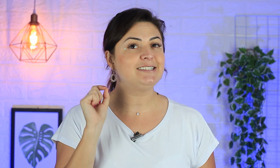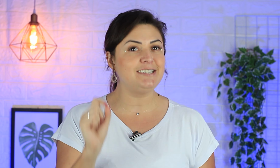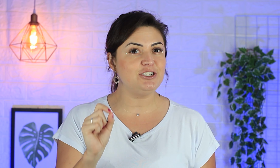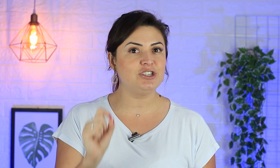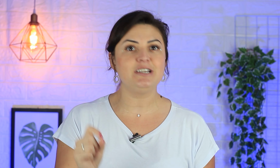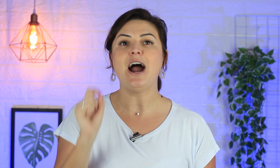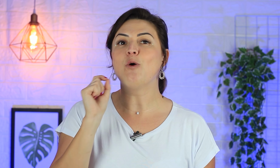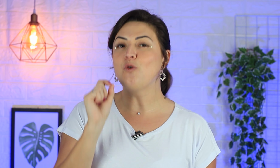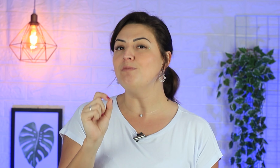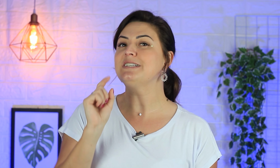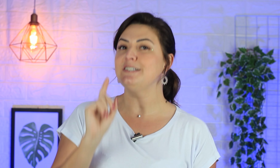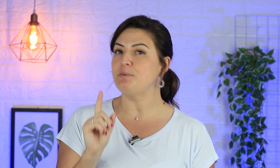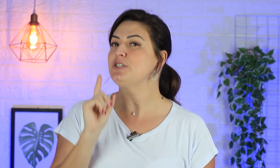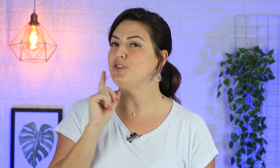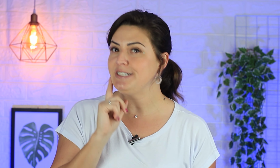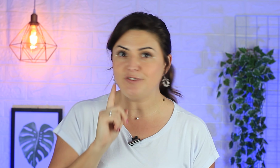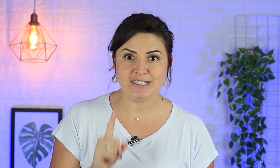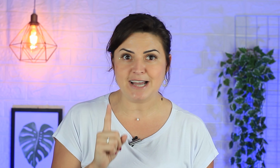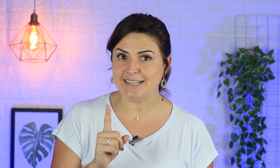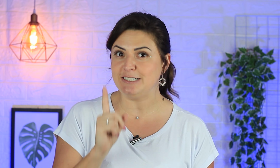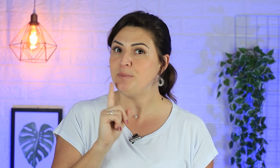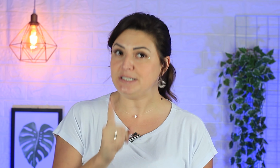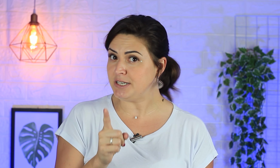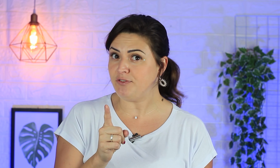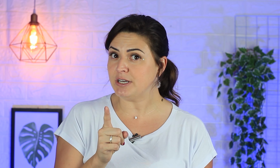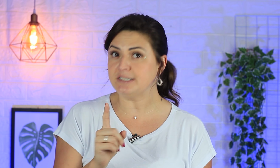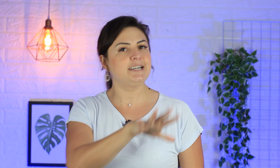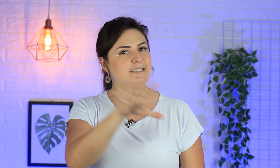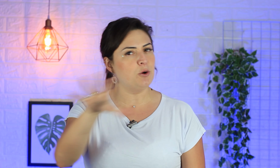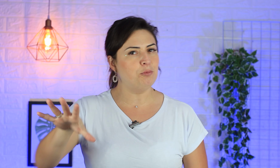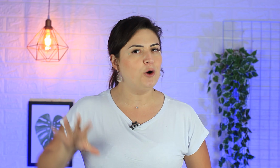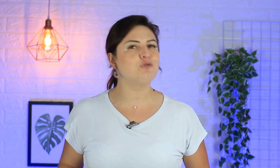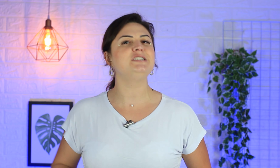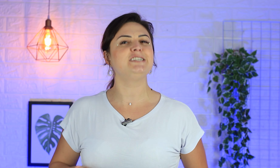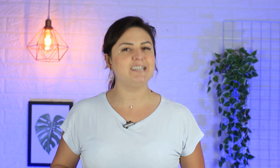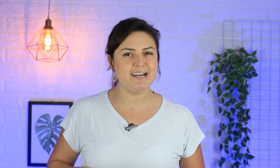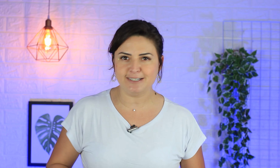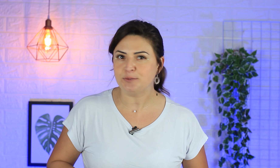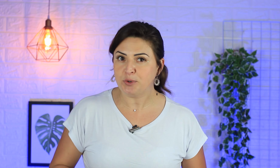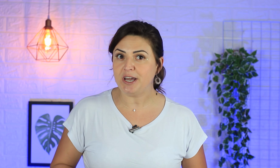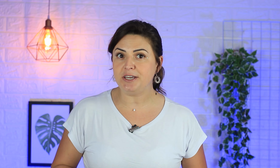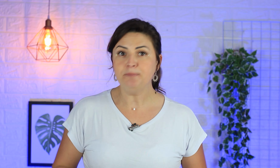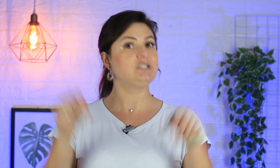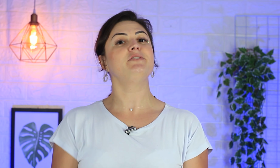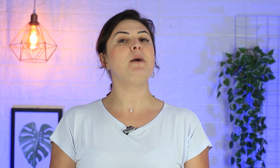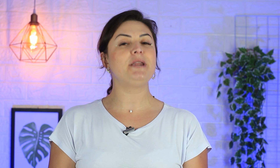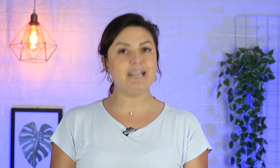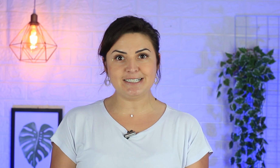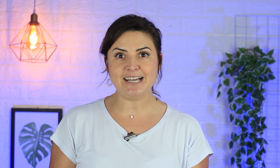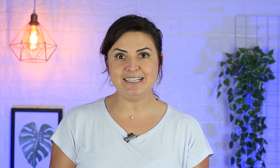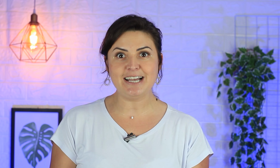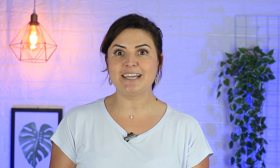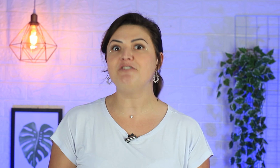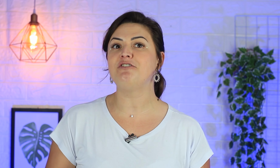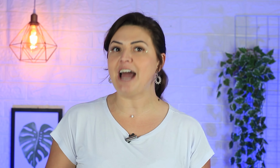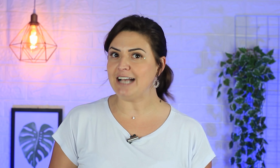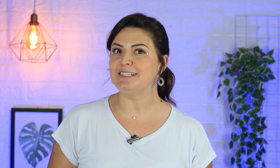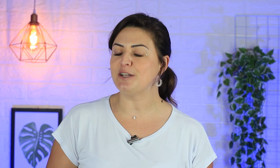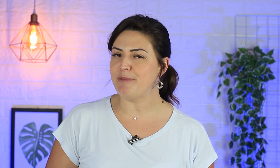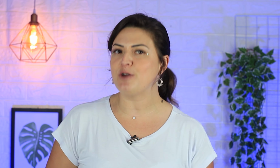exigem algumas expressões faciais específicas e que são pouco ensinadas por aí. Você vai aprender a sinalizar aqui frases também